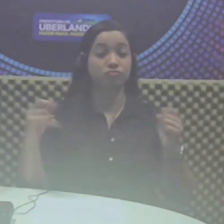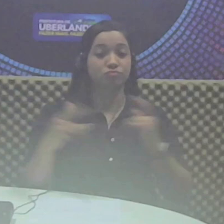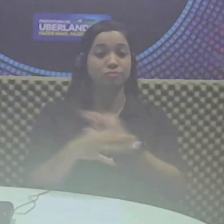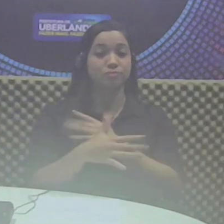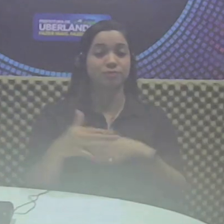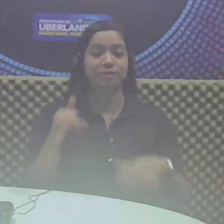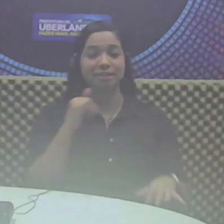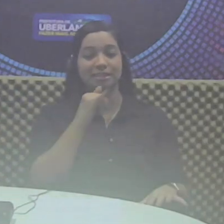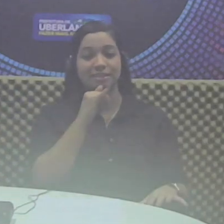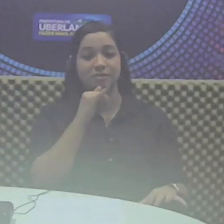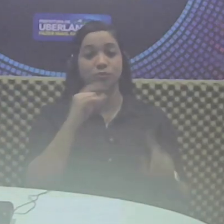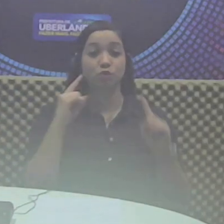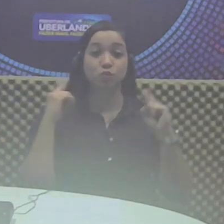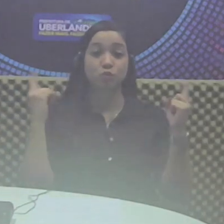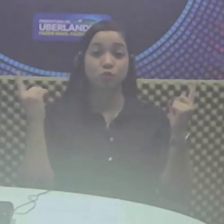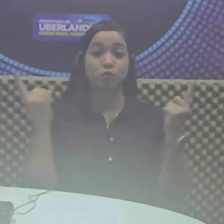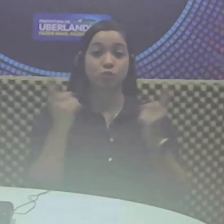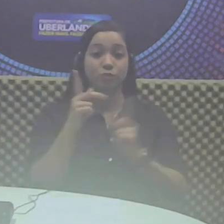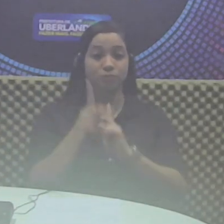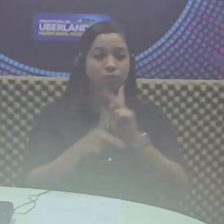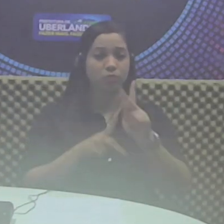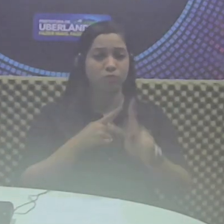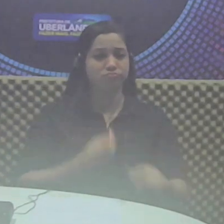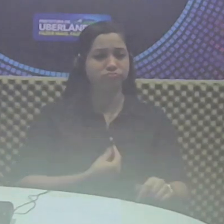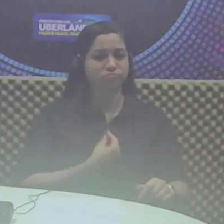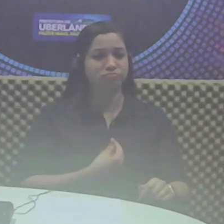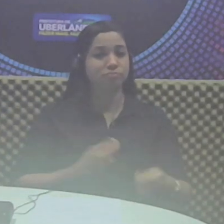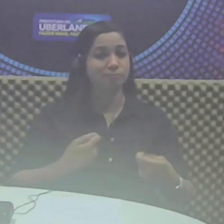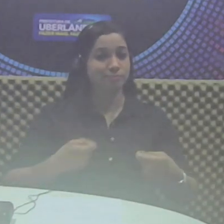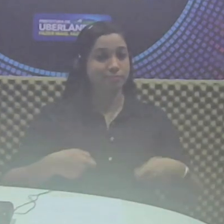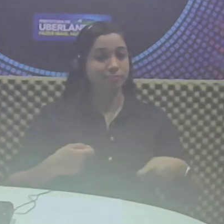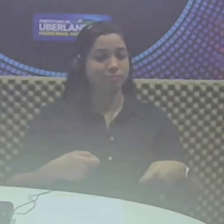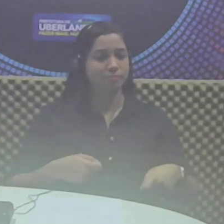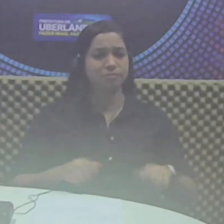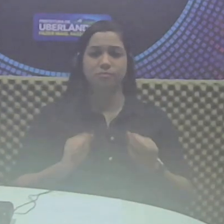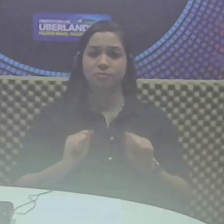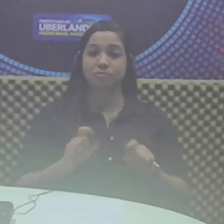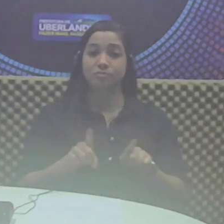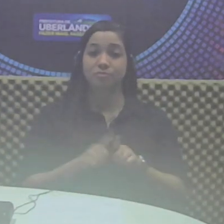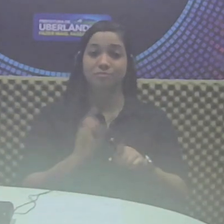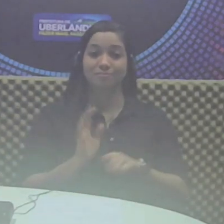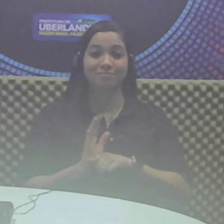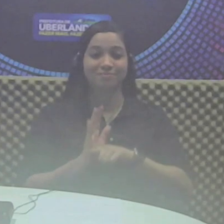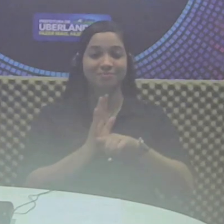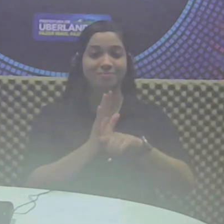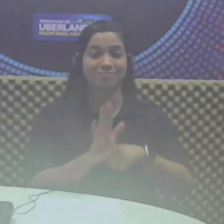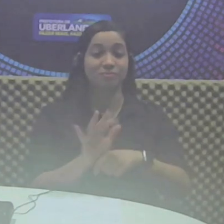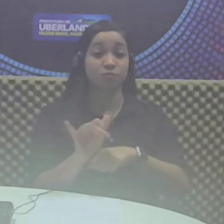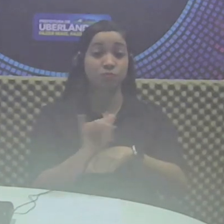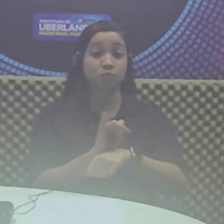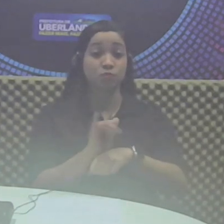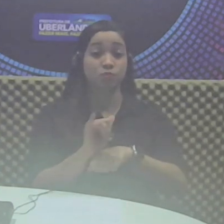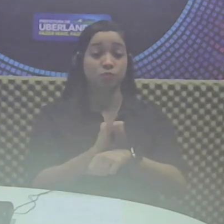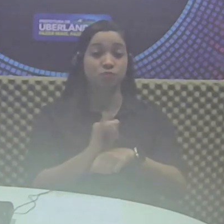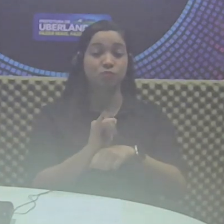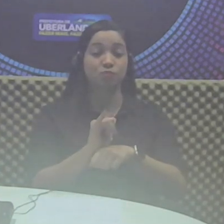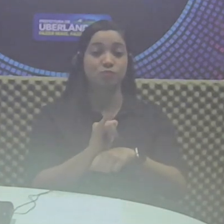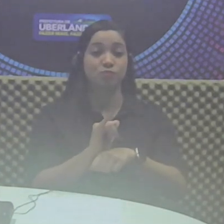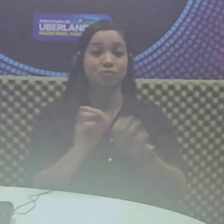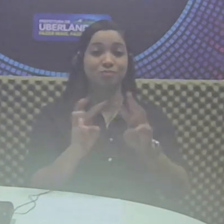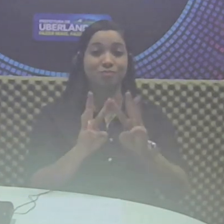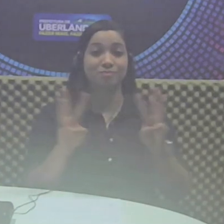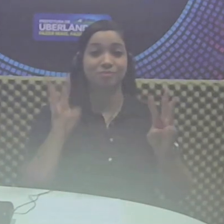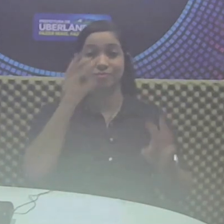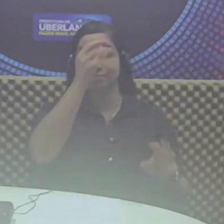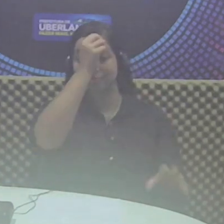população deve participar você também pode contribuir com elabora do plano diretor por meio do portal da prefeitura